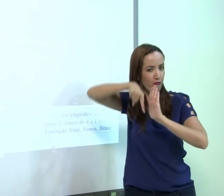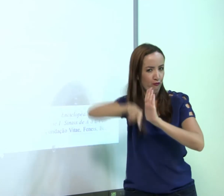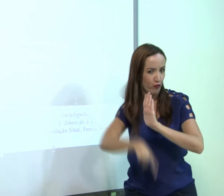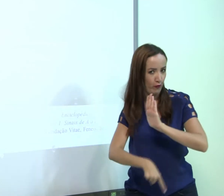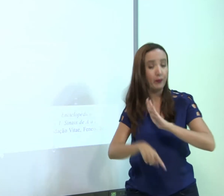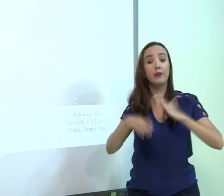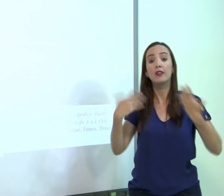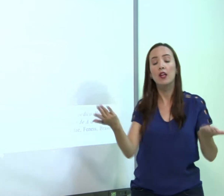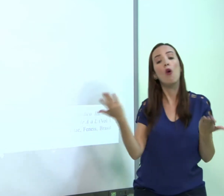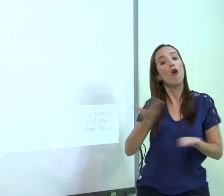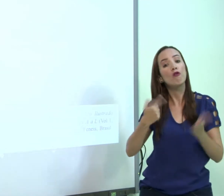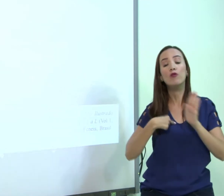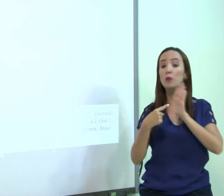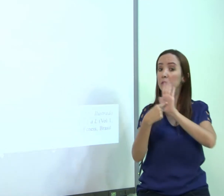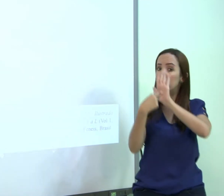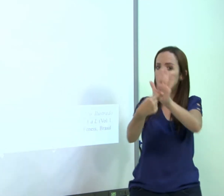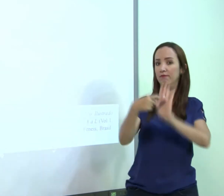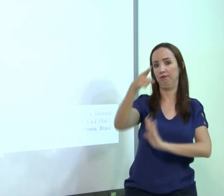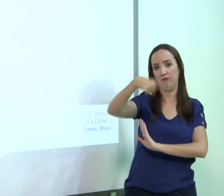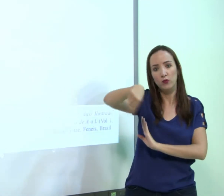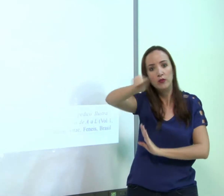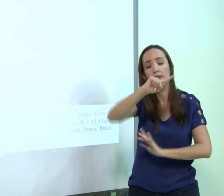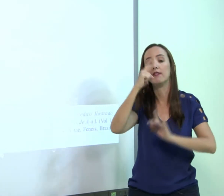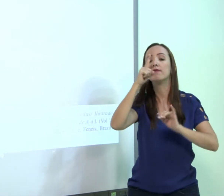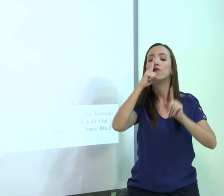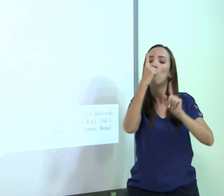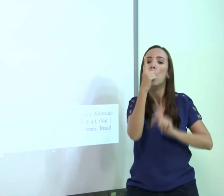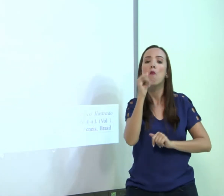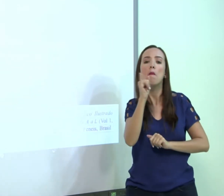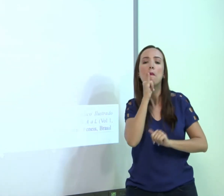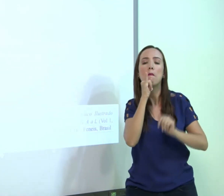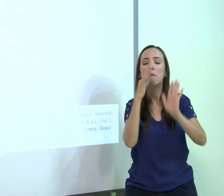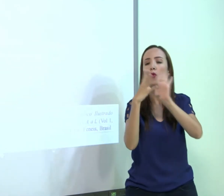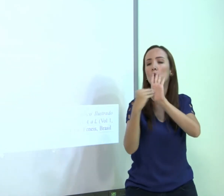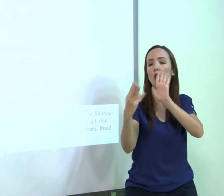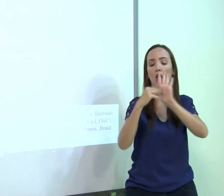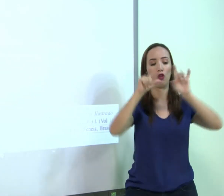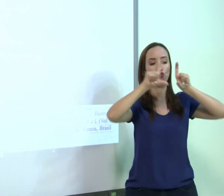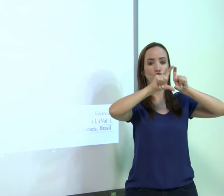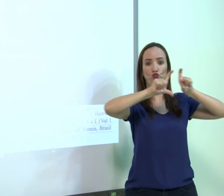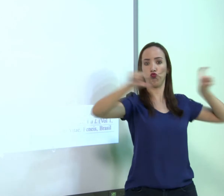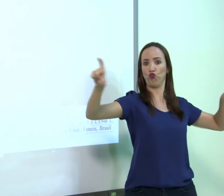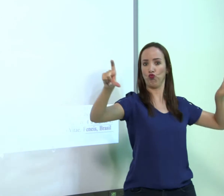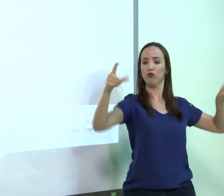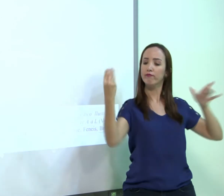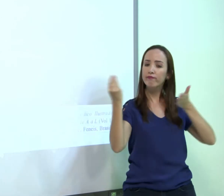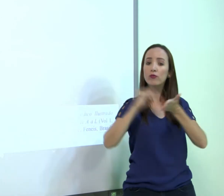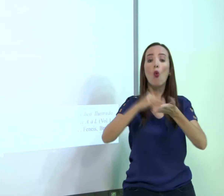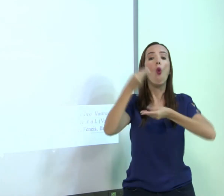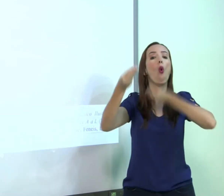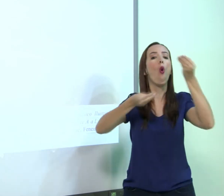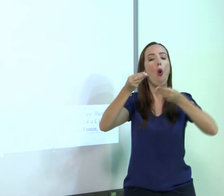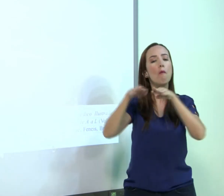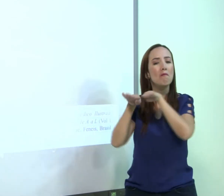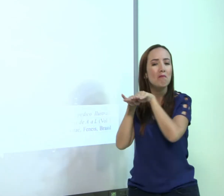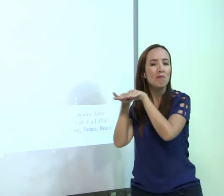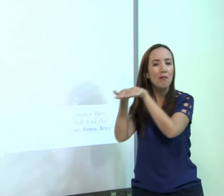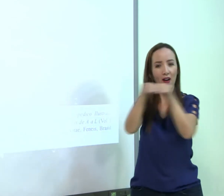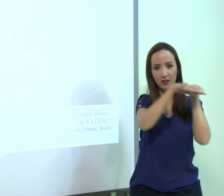utilizado foi encontrado, onde ele foi encontrado. Então, nós temos